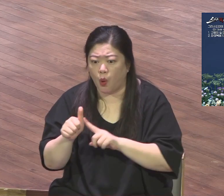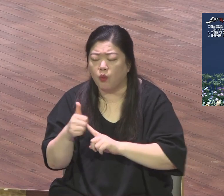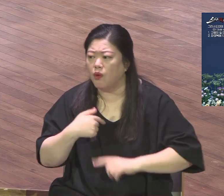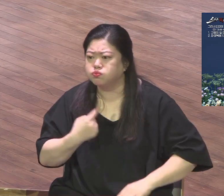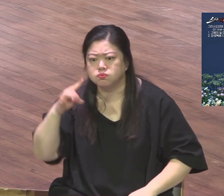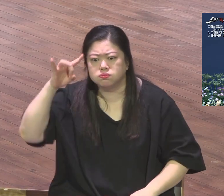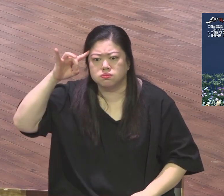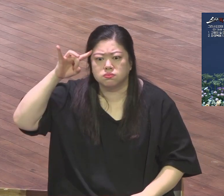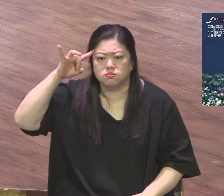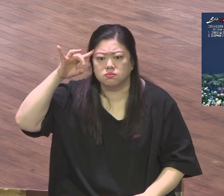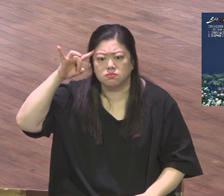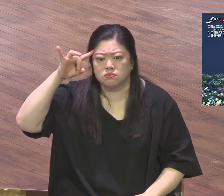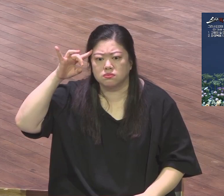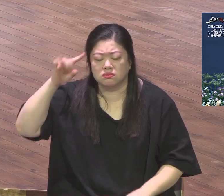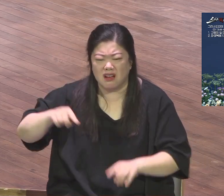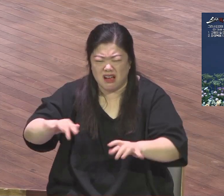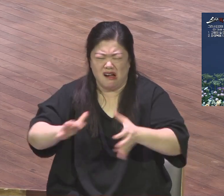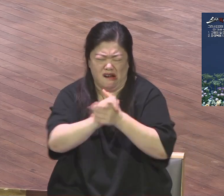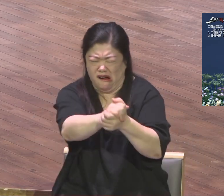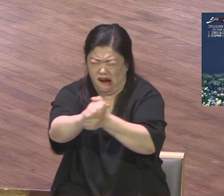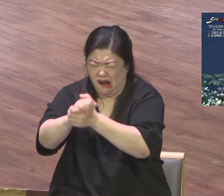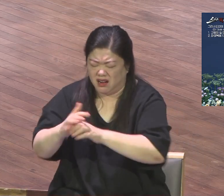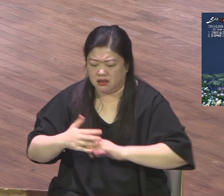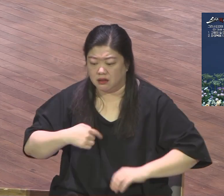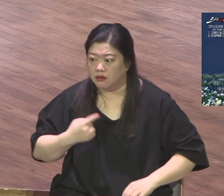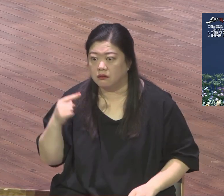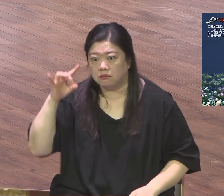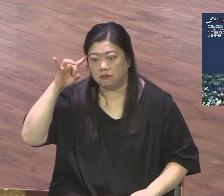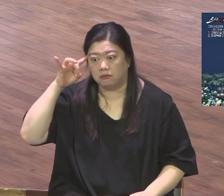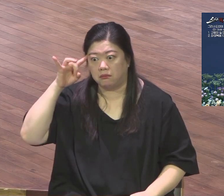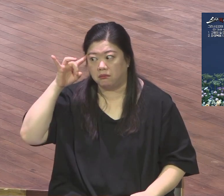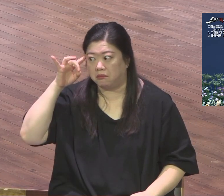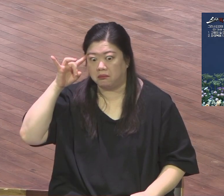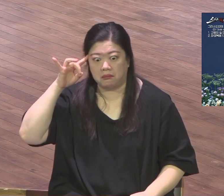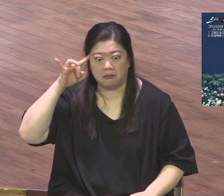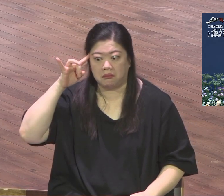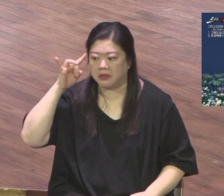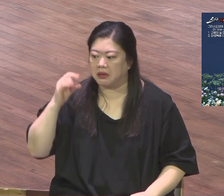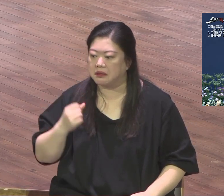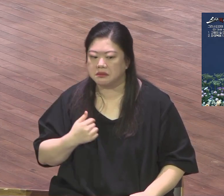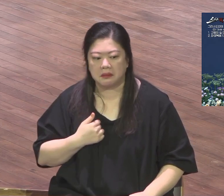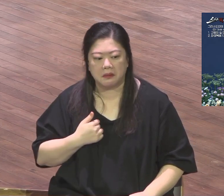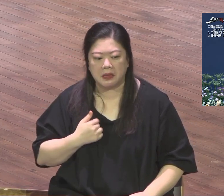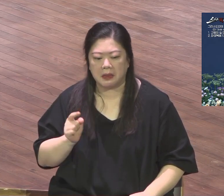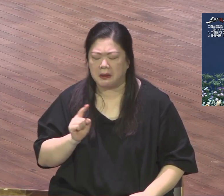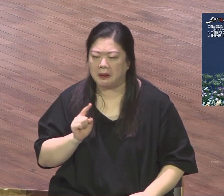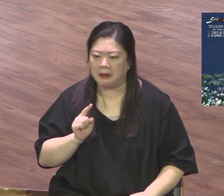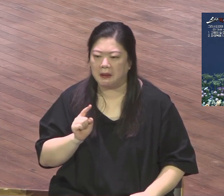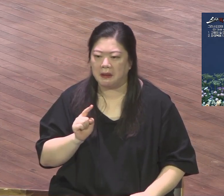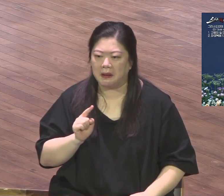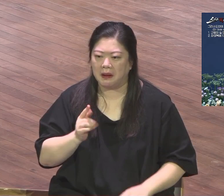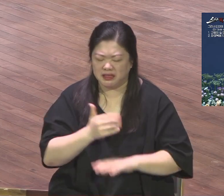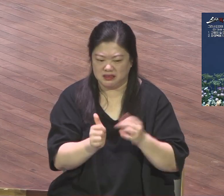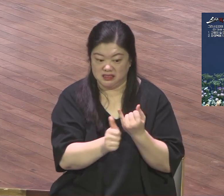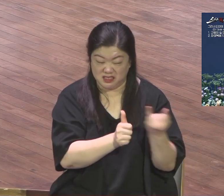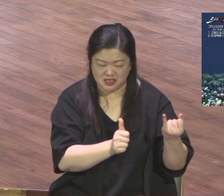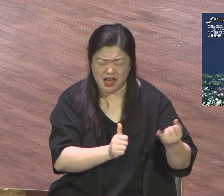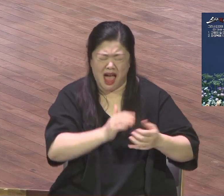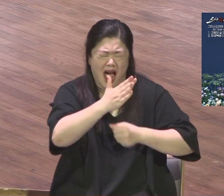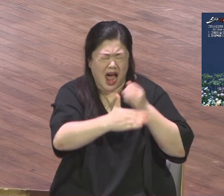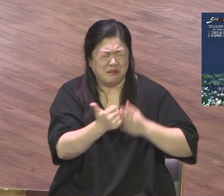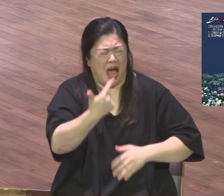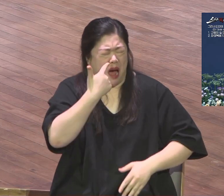기도는 하는데 자기도 뭐라 기도는 해야 되겠는데 뭐라고 기도해야 될까? 가만히 보니까 자기 마누라가 하나님 아버지!